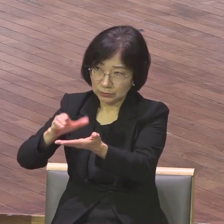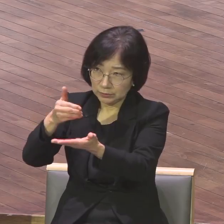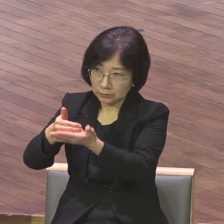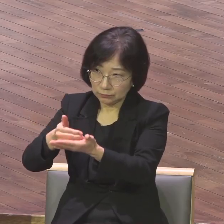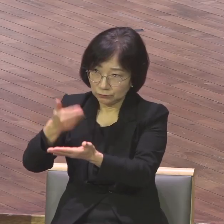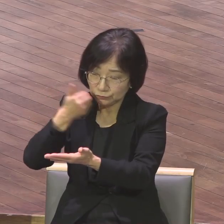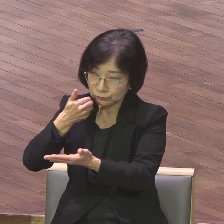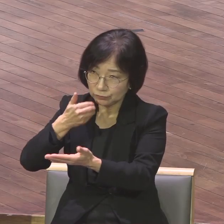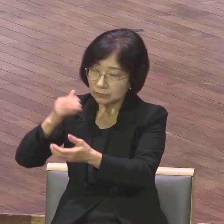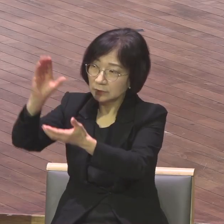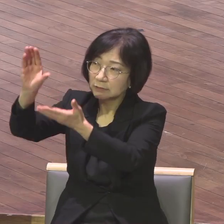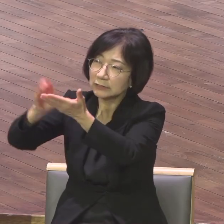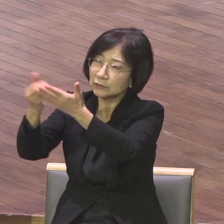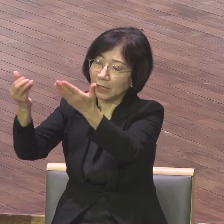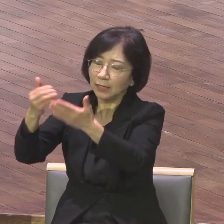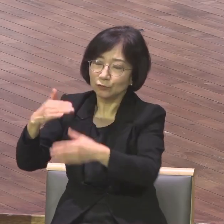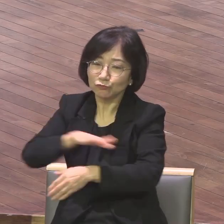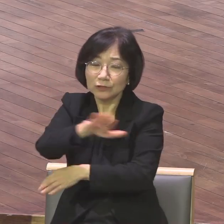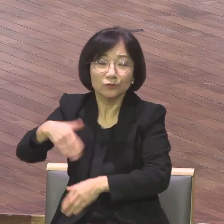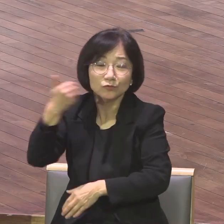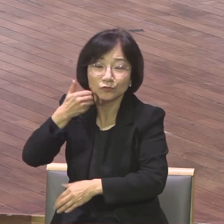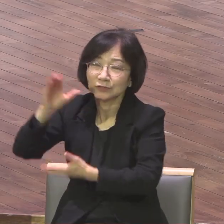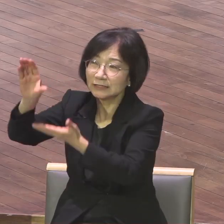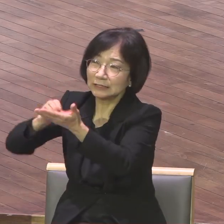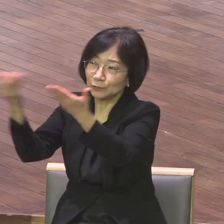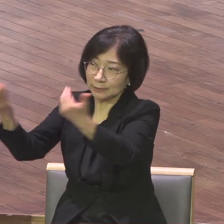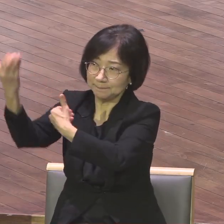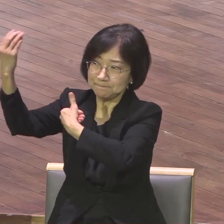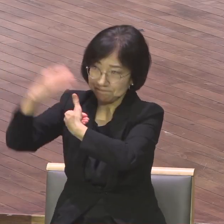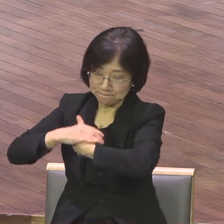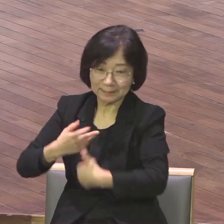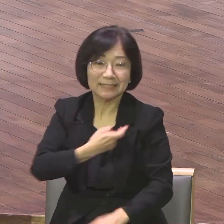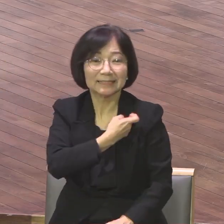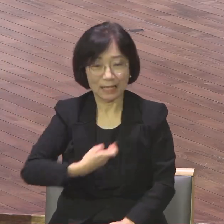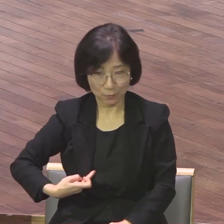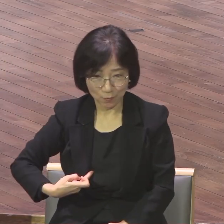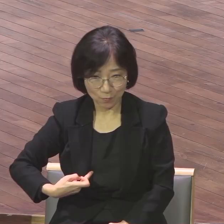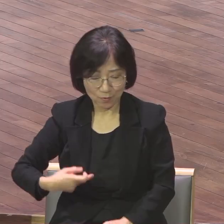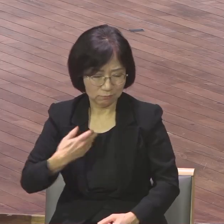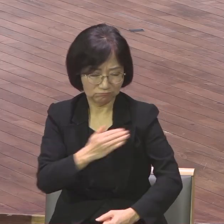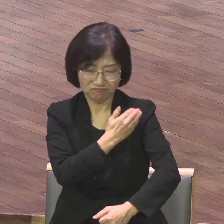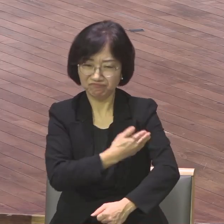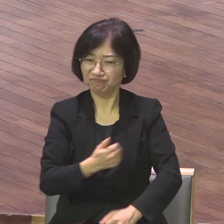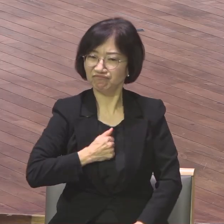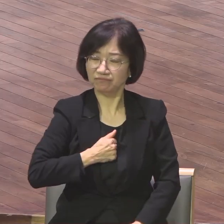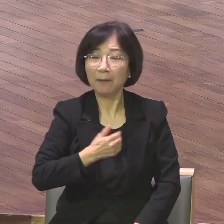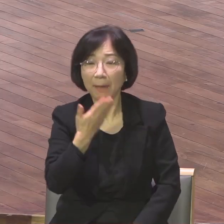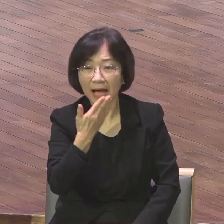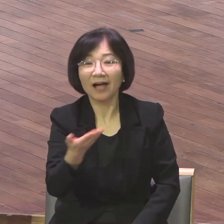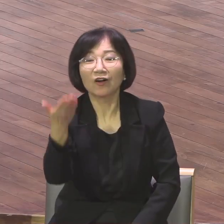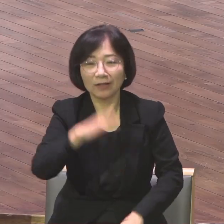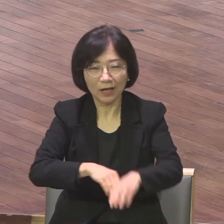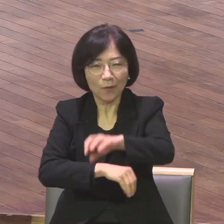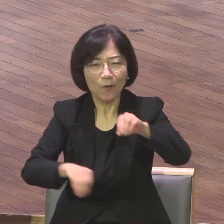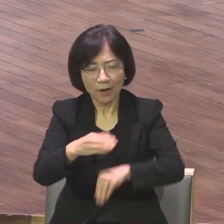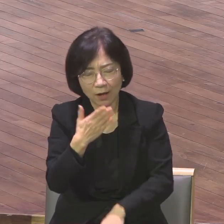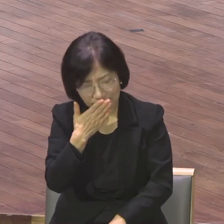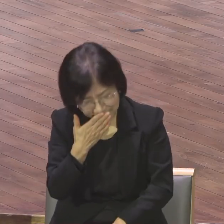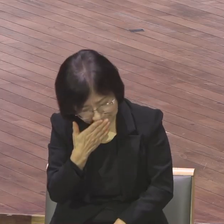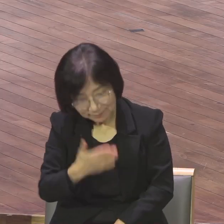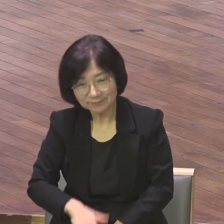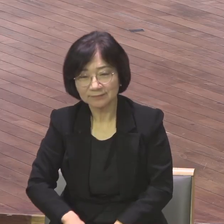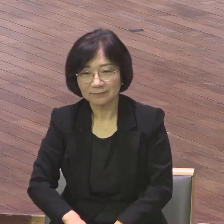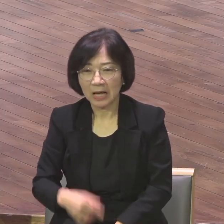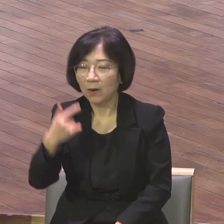사도로서 마땅히 권위를 주장할 수 있으나 도리어 너희 가운데서 유순한 자가 되어 유모가 자기